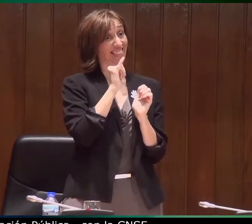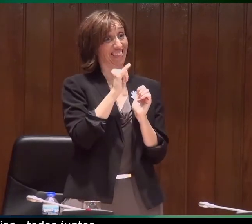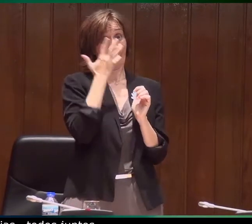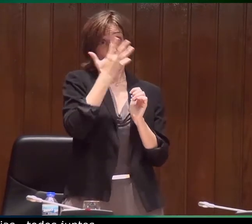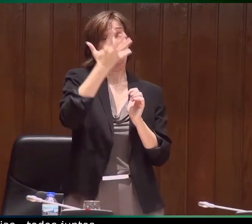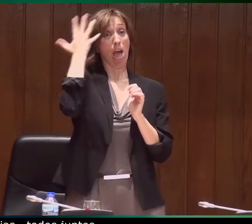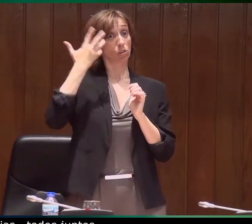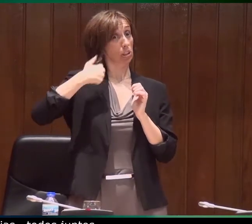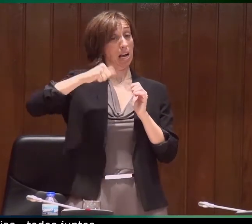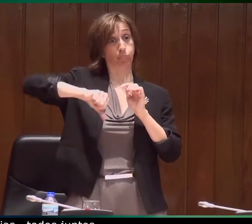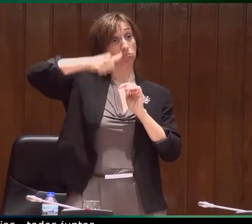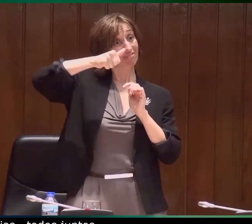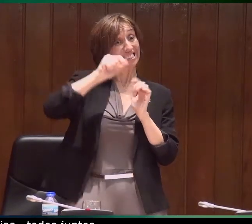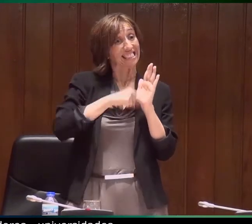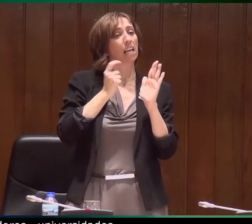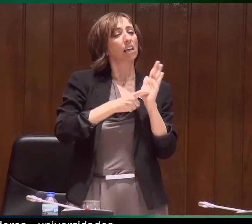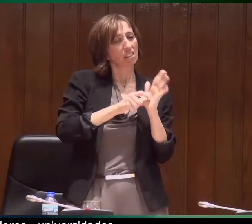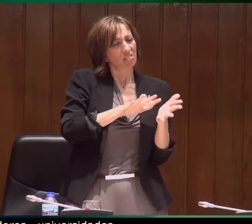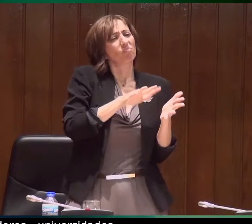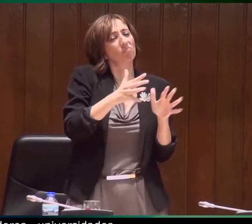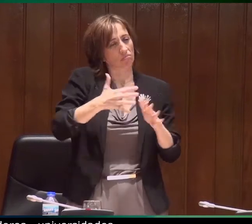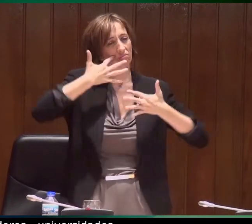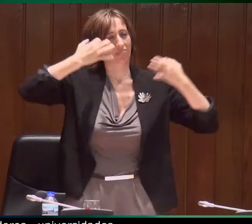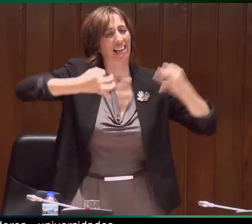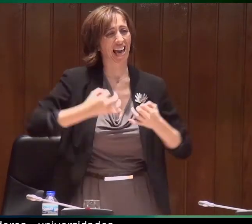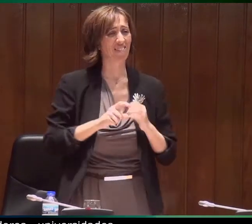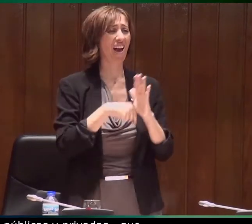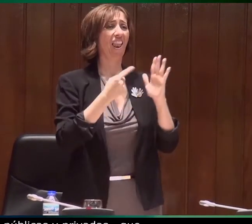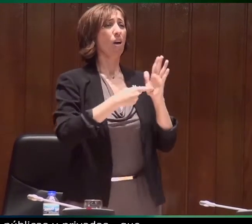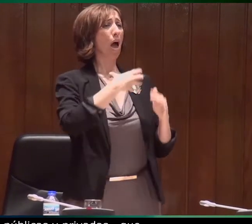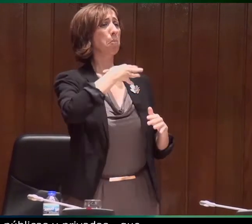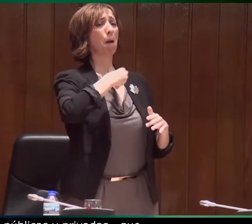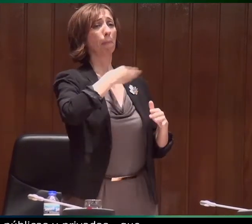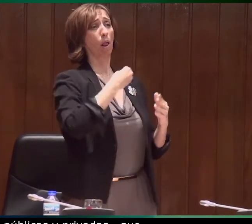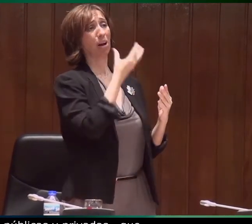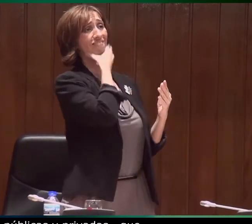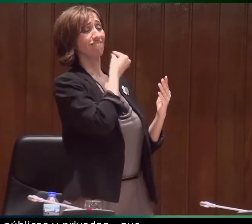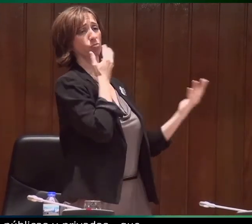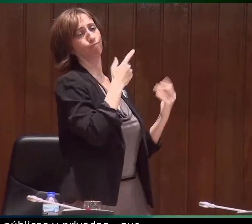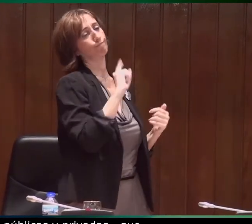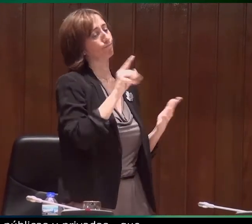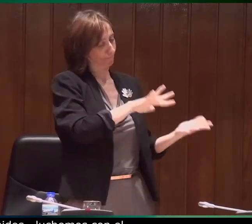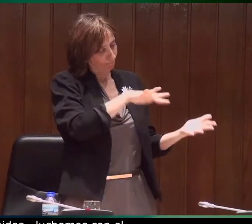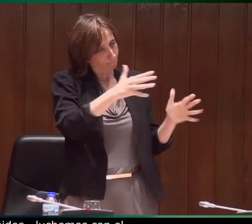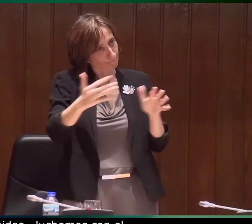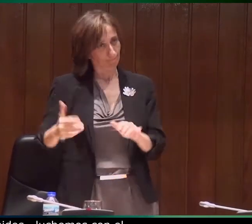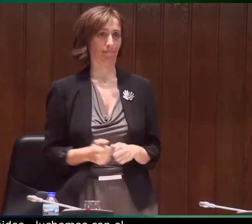que esta ley que se aprobó hace cinco años que sea real que no se quede en papel mojado